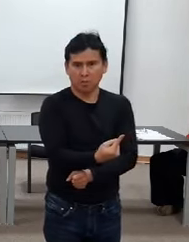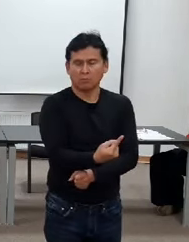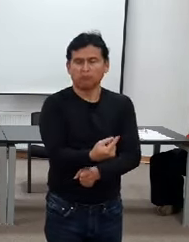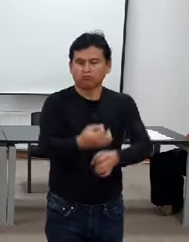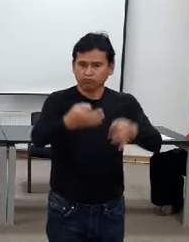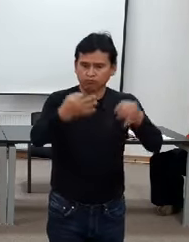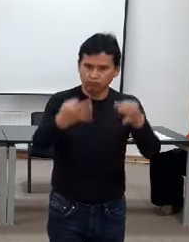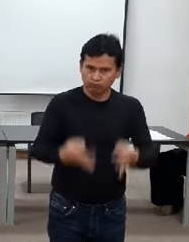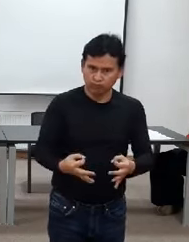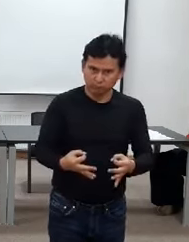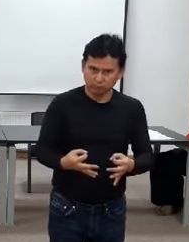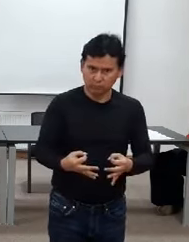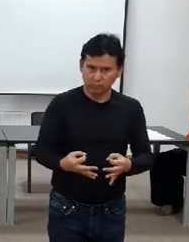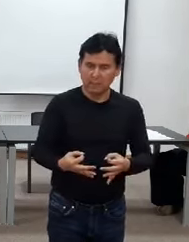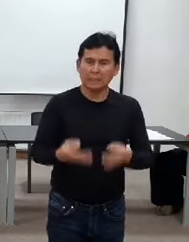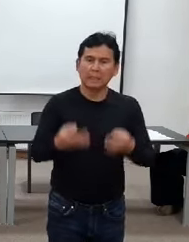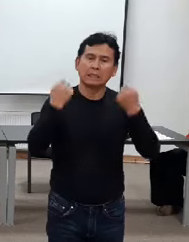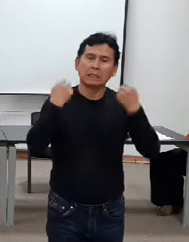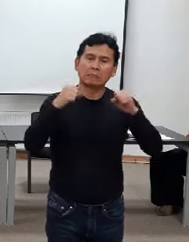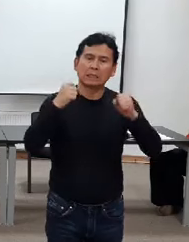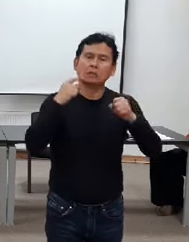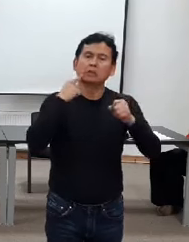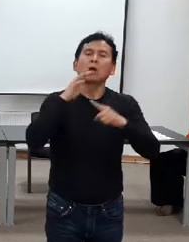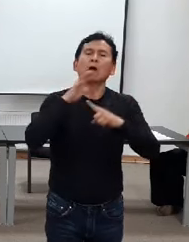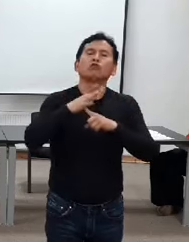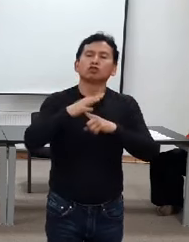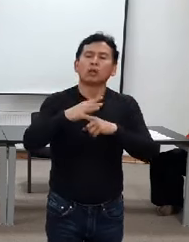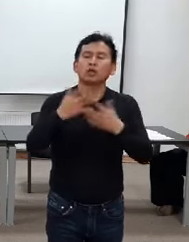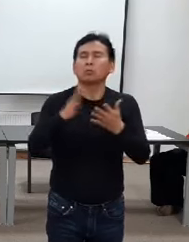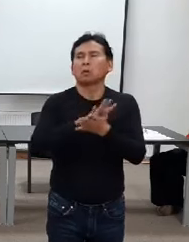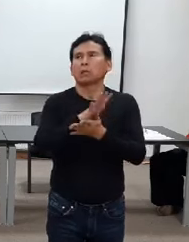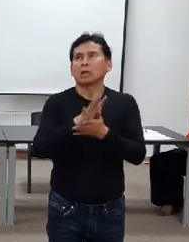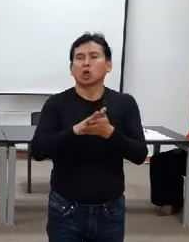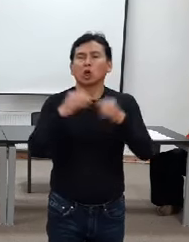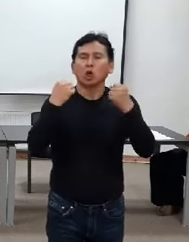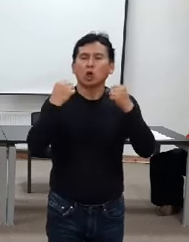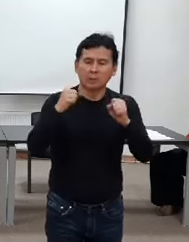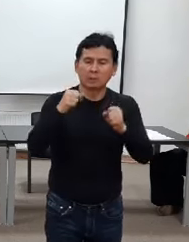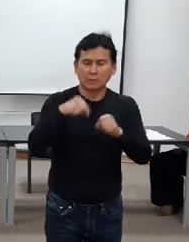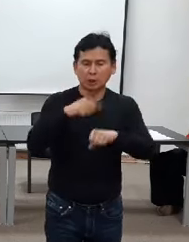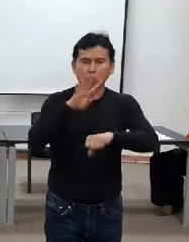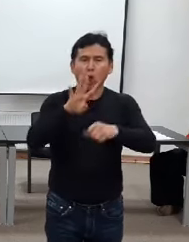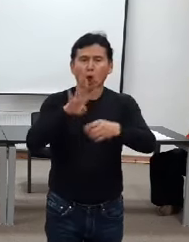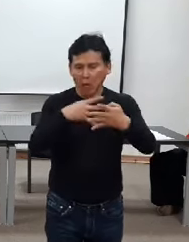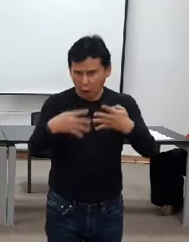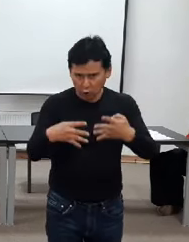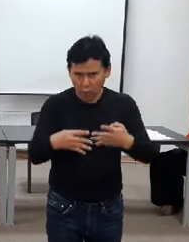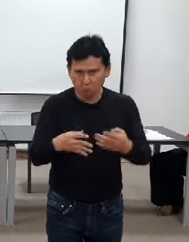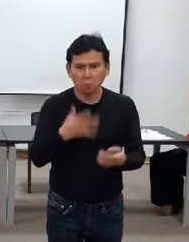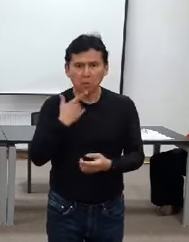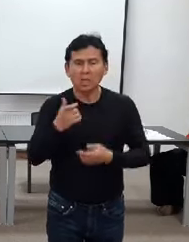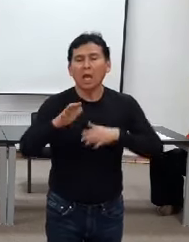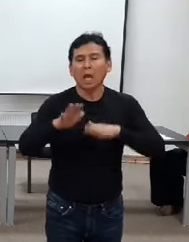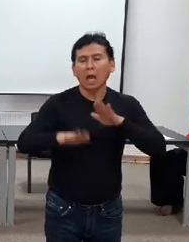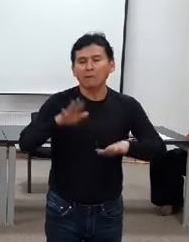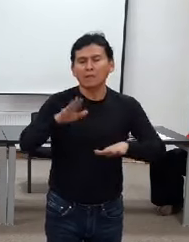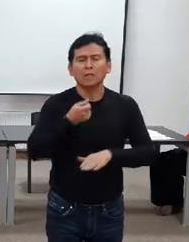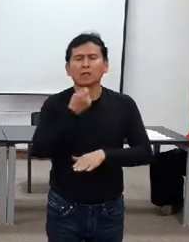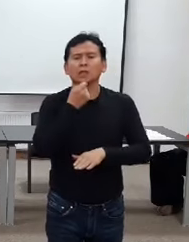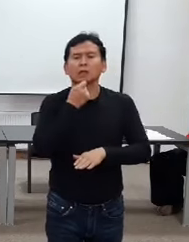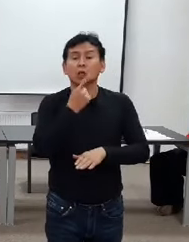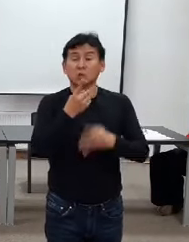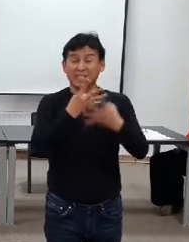denuncia en efectivamente el gimnasio tanto está funcionando como gimnasio en estos horarios, porque a veces las denuncias que